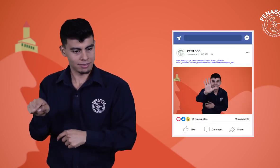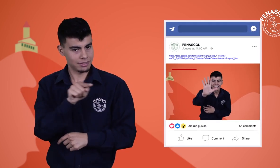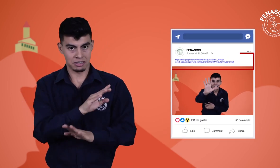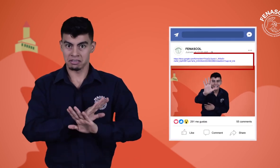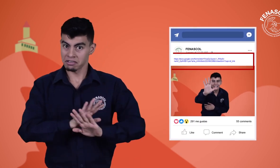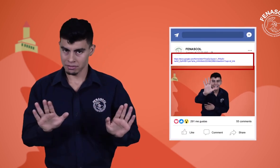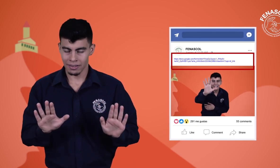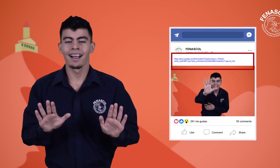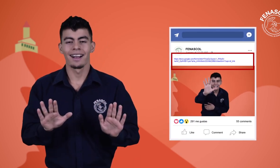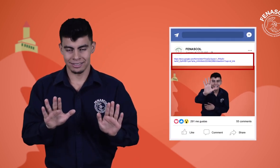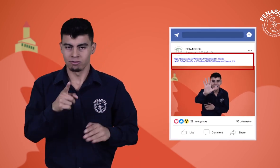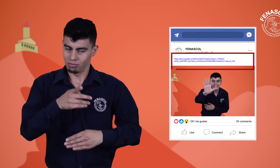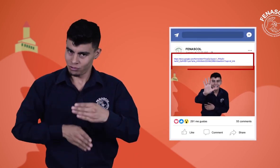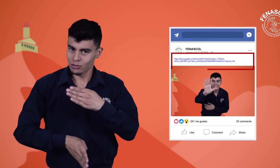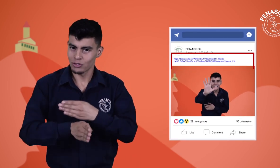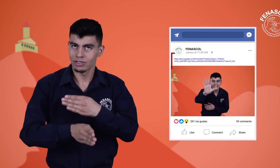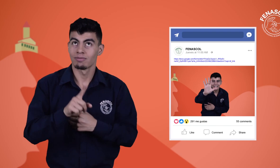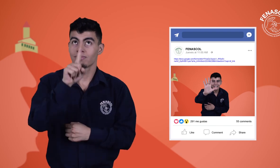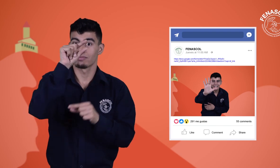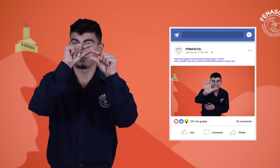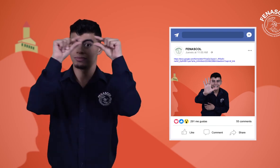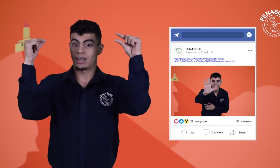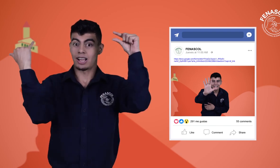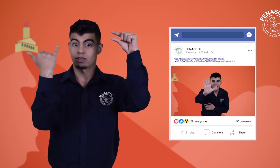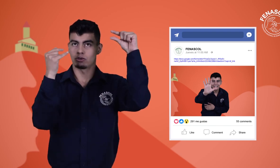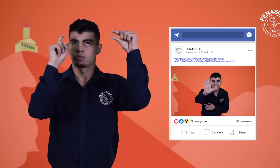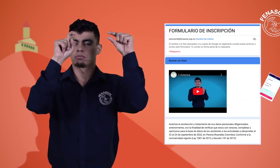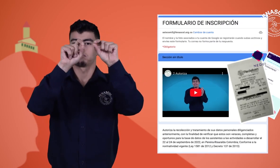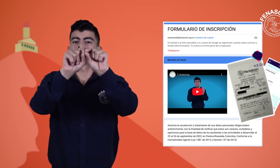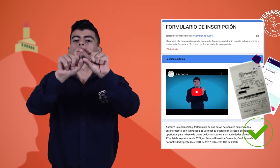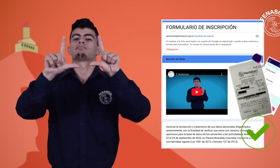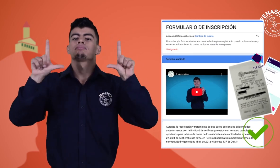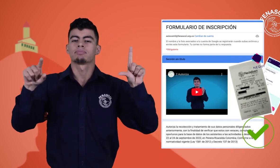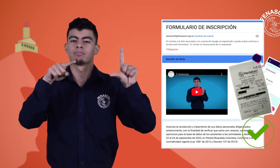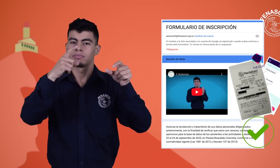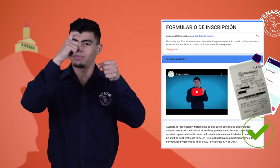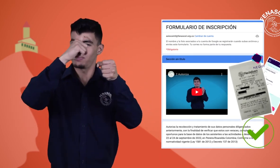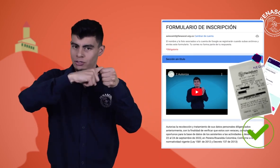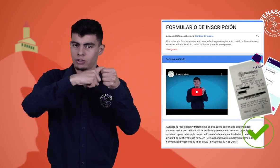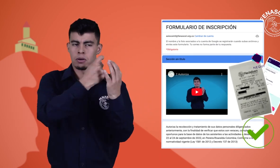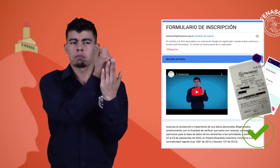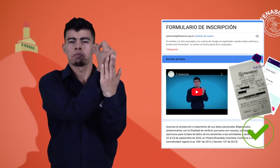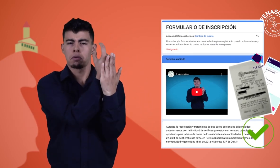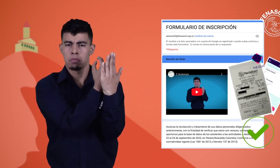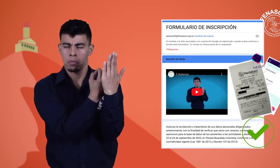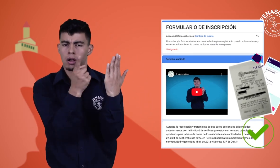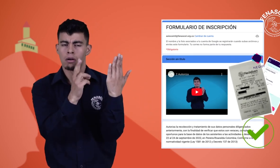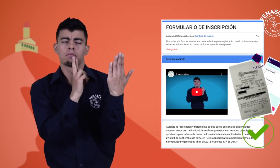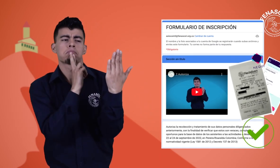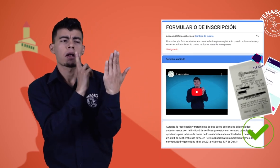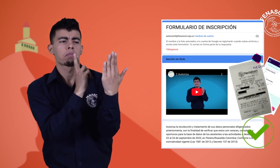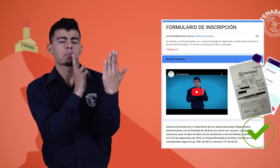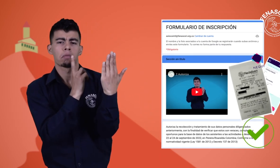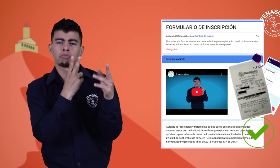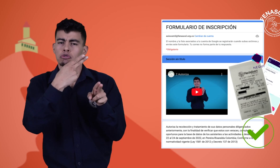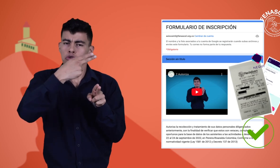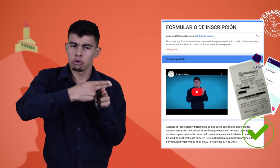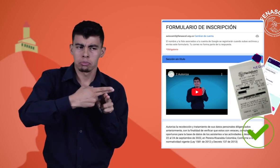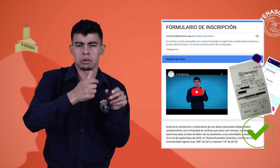abre el link de la parte superior completa El formulario de inscripción con tus datos personales de adjunta en el